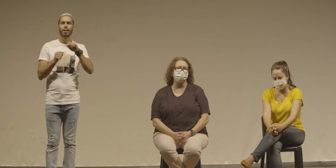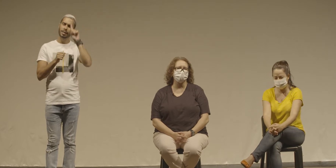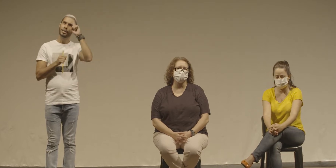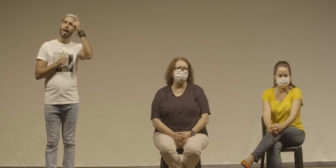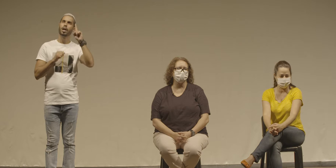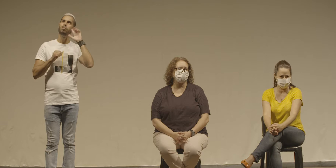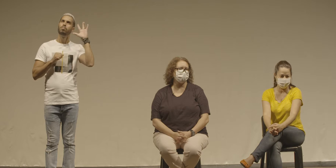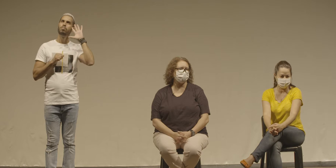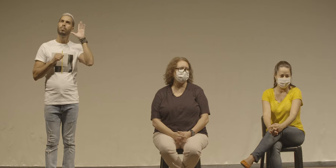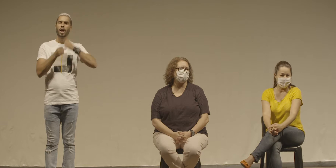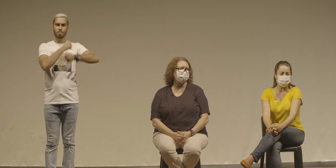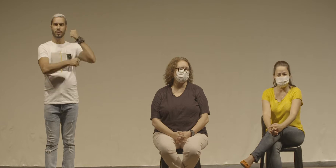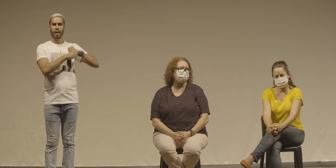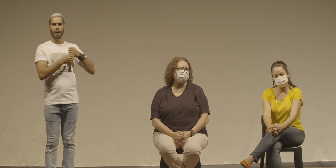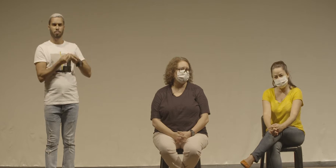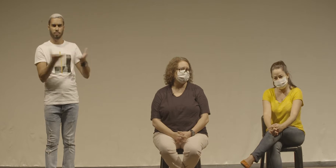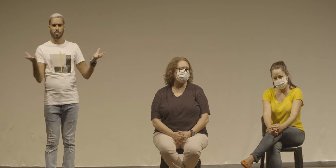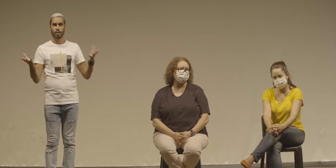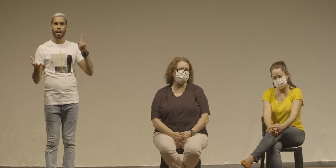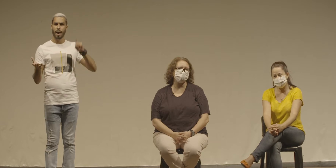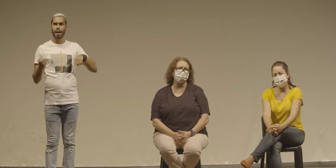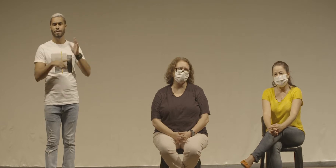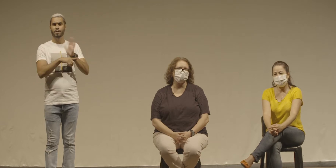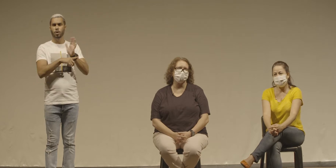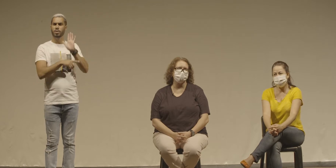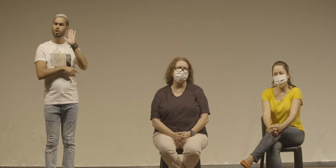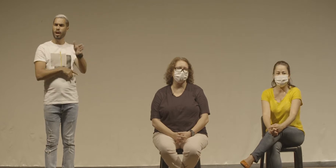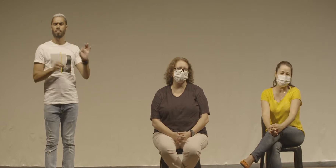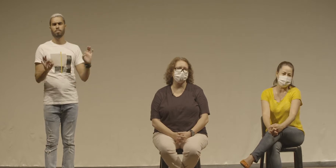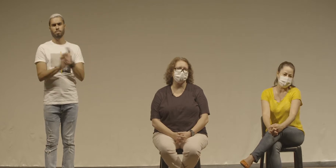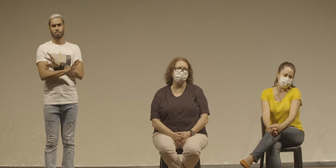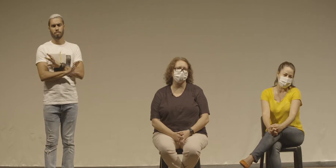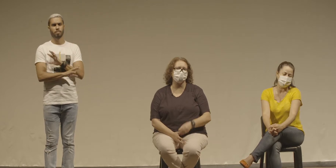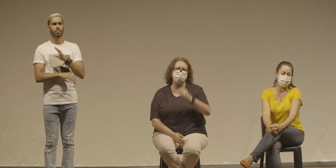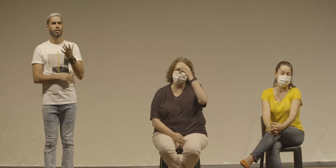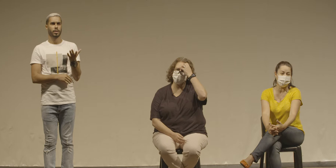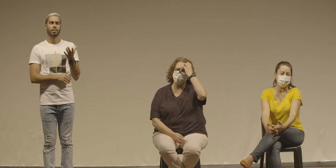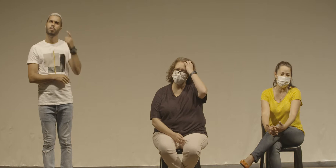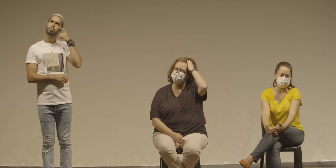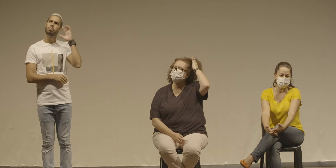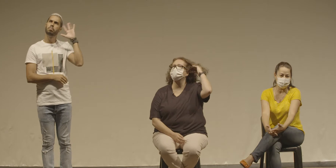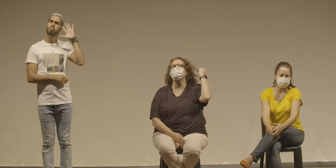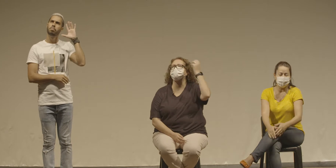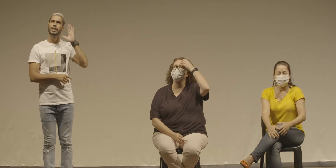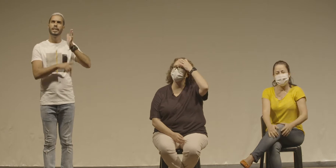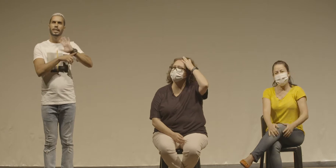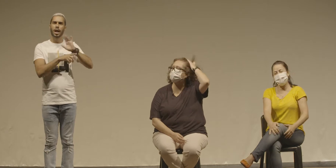a distribuição no ano passado, que foi quando o filme ficou pronto. A gente ia fazer nos cinemas, porque era um ano